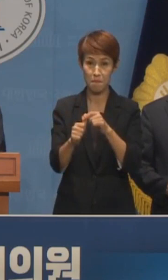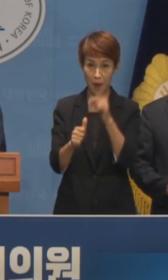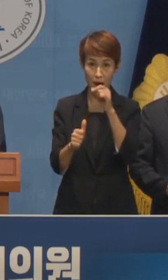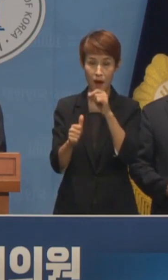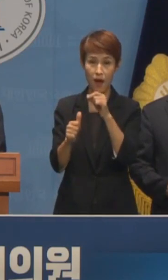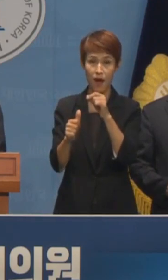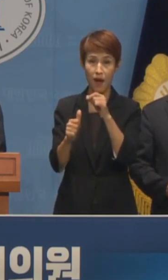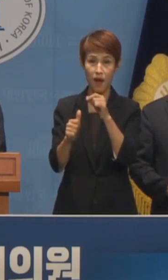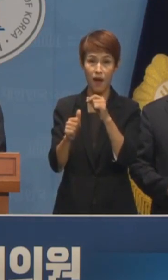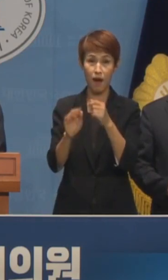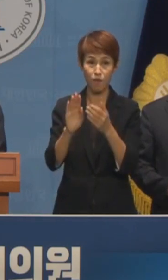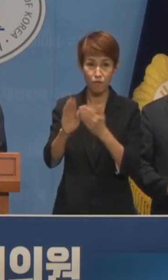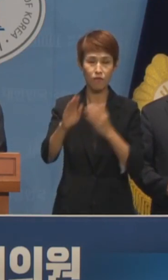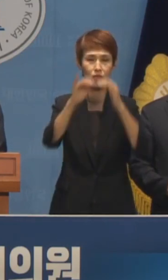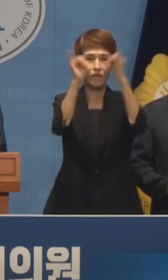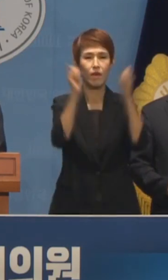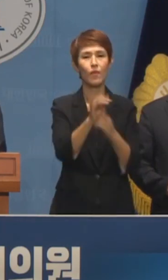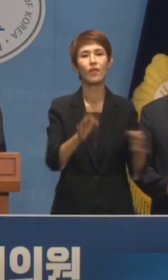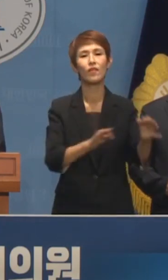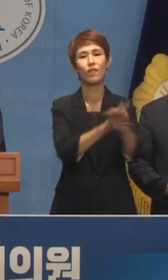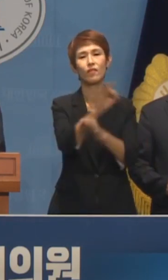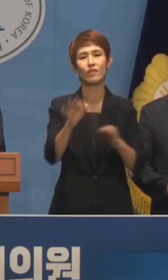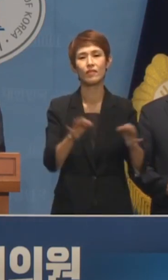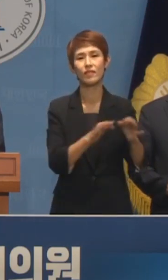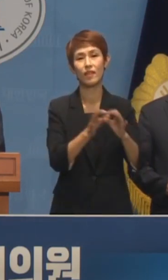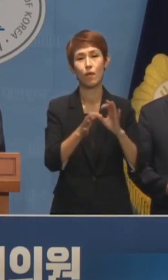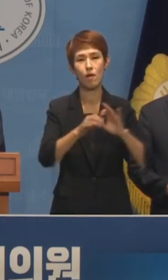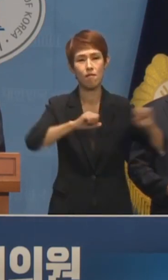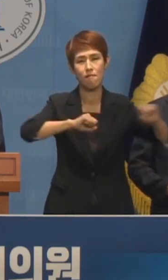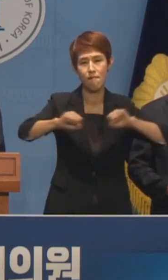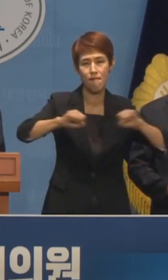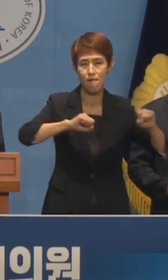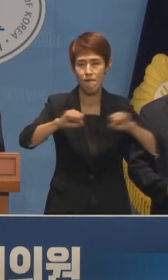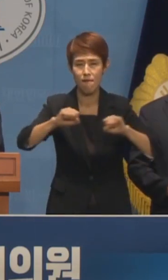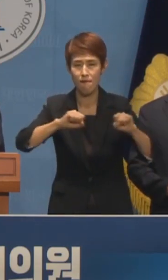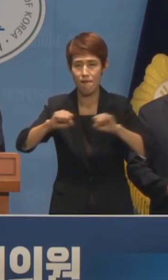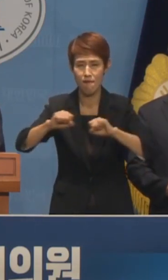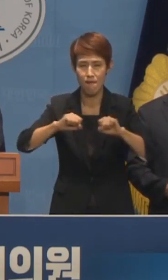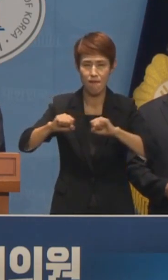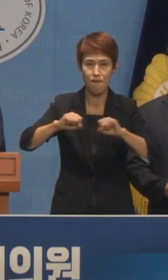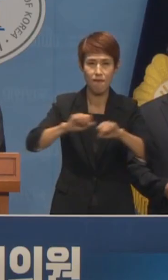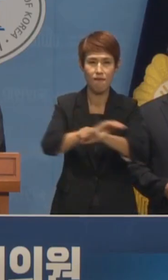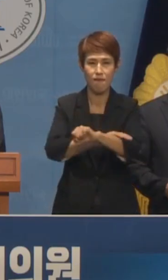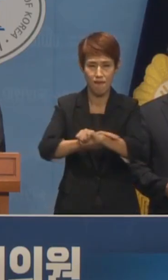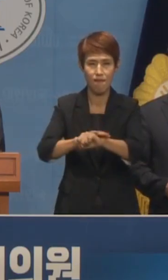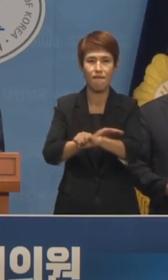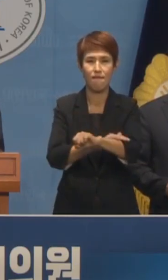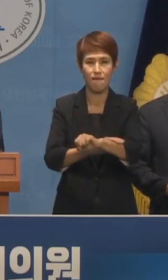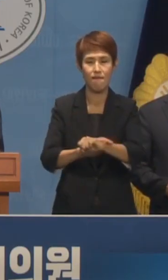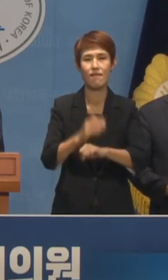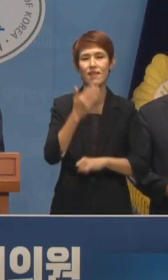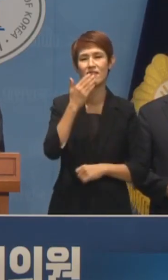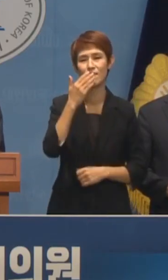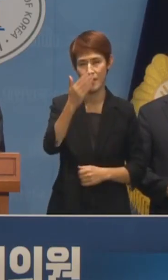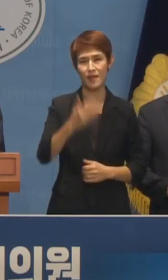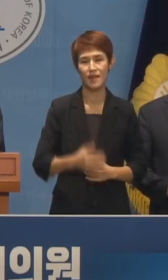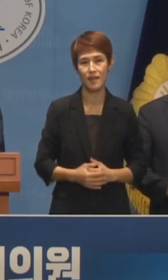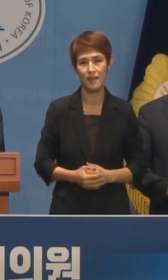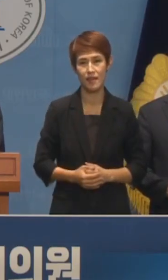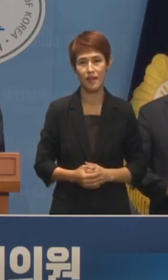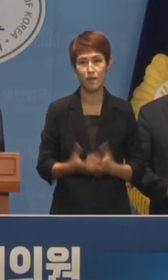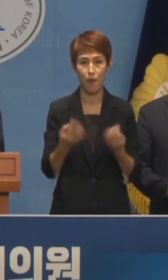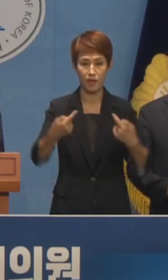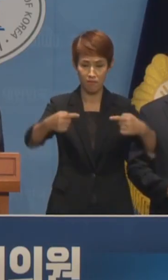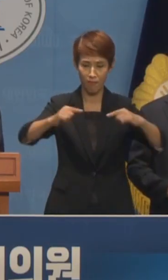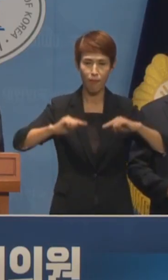더불어민주당에서 사회적 경제와 관련한 활동들을 보다 더 적극적으로, 그리고 많은 사람들이 참여한